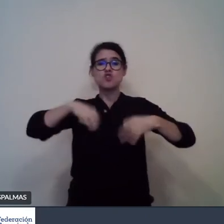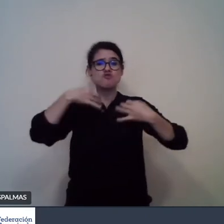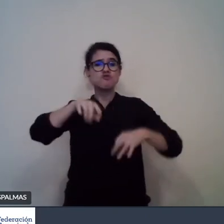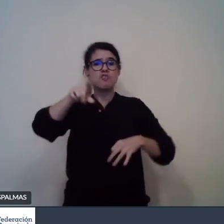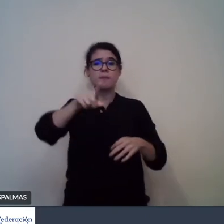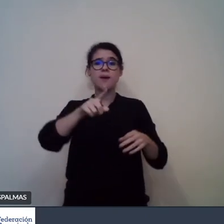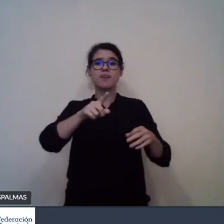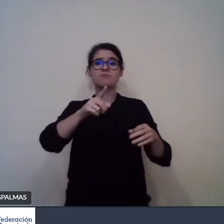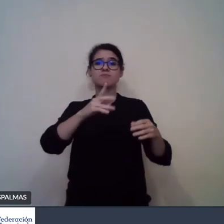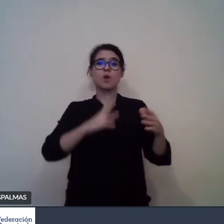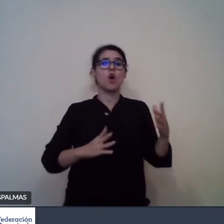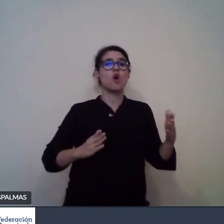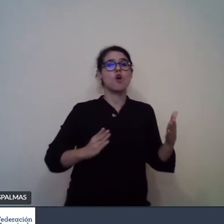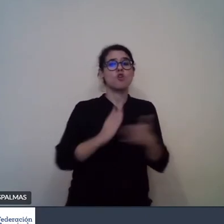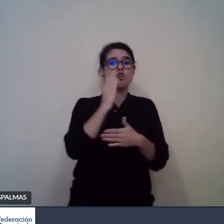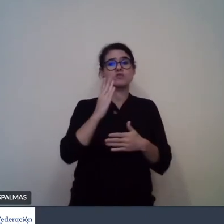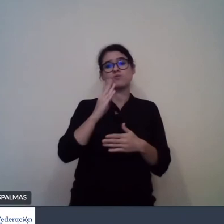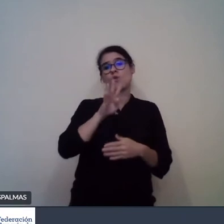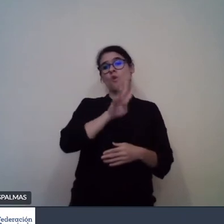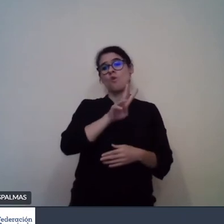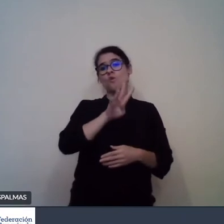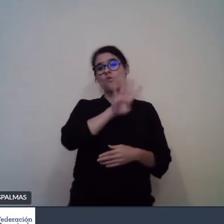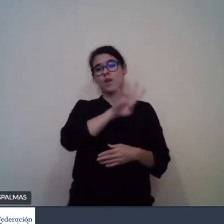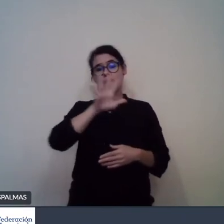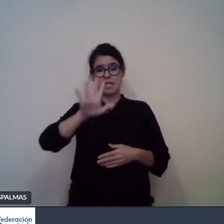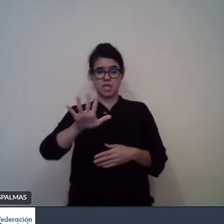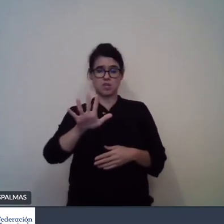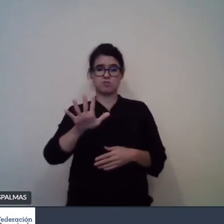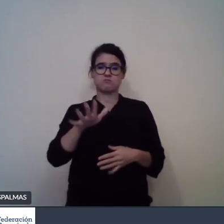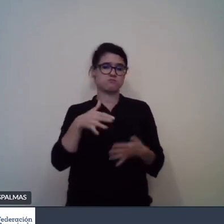de 45 desde esa posición en Valencia.